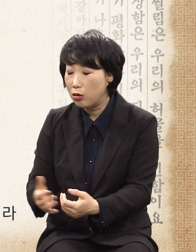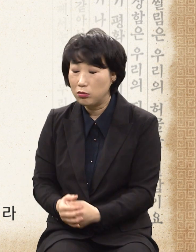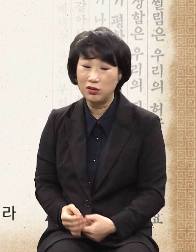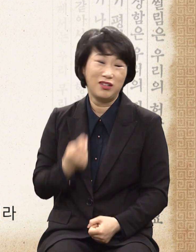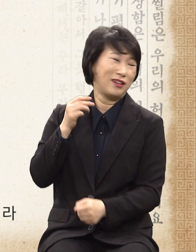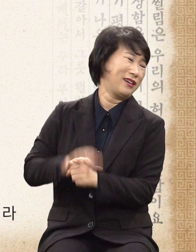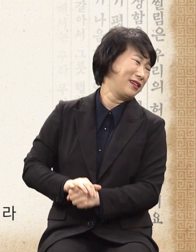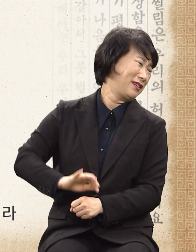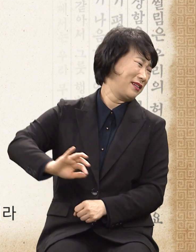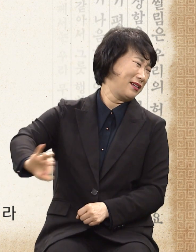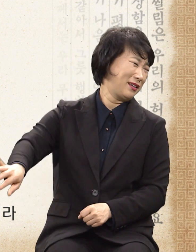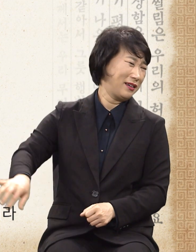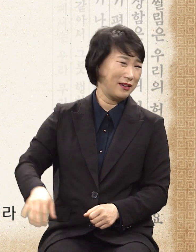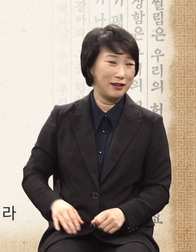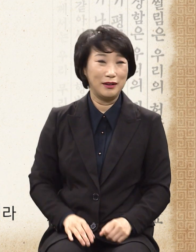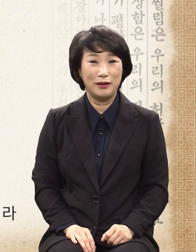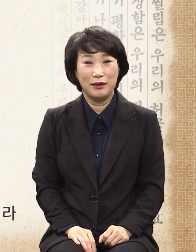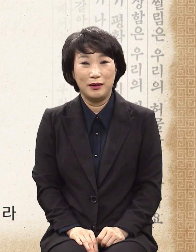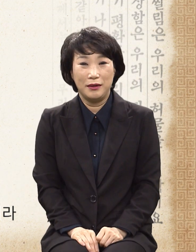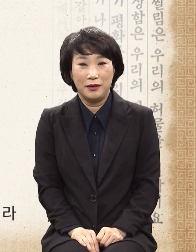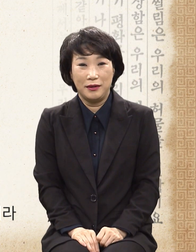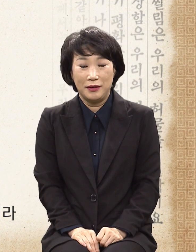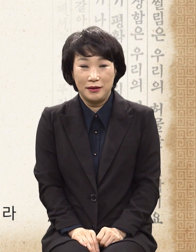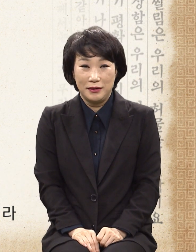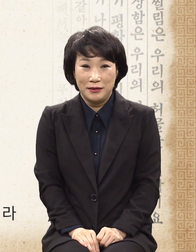초라하지 않냐 이 말이에요. 응?